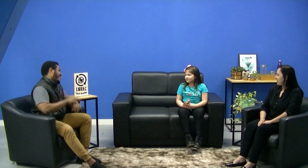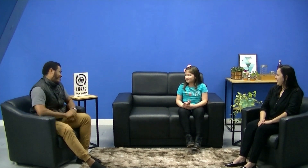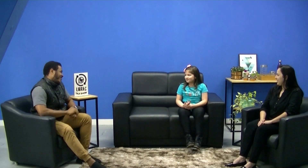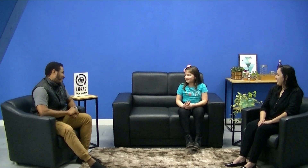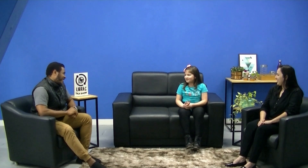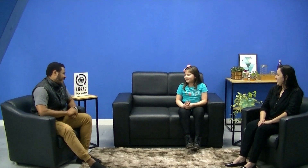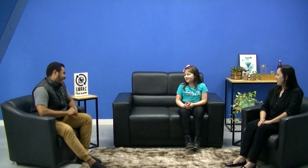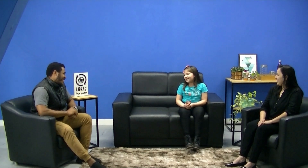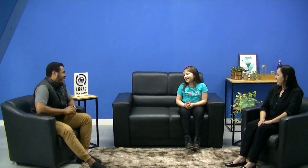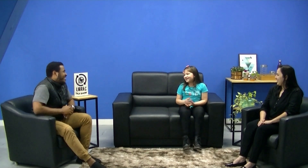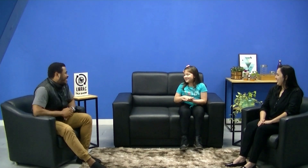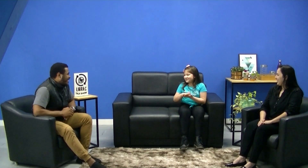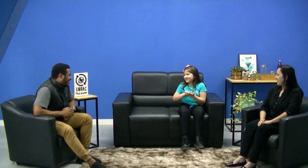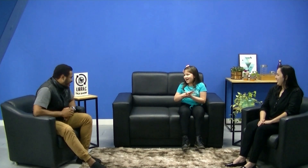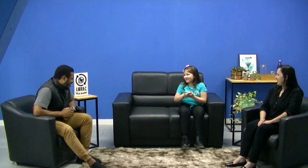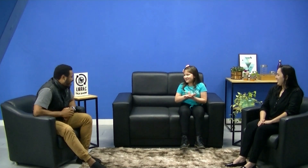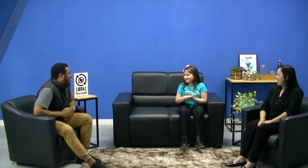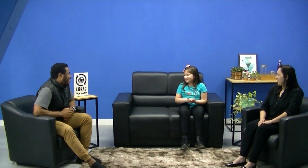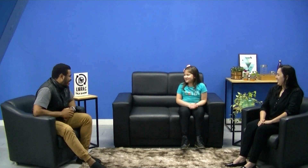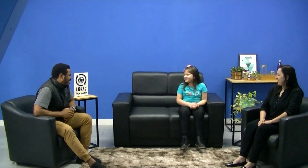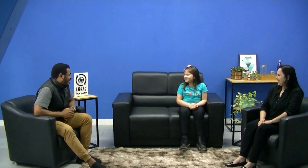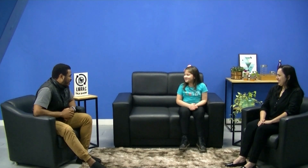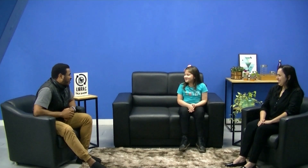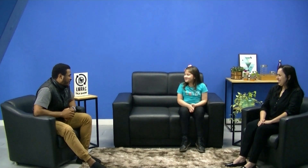Obrigado mesmo. De nada.